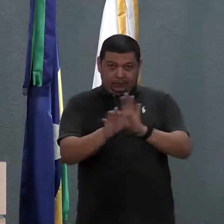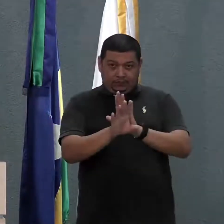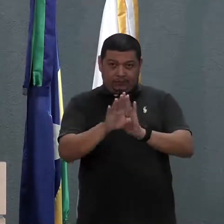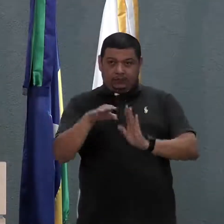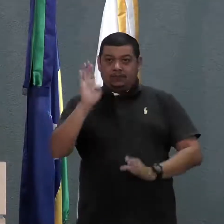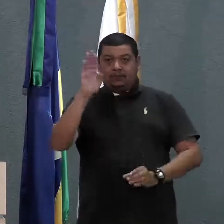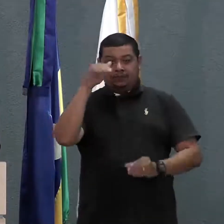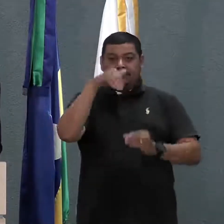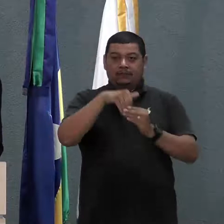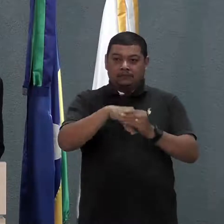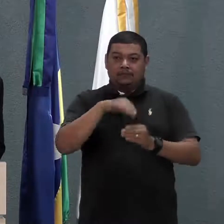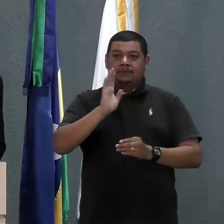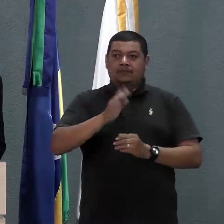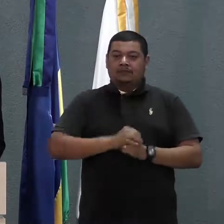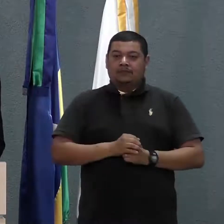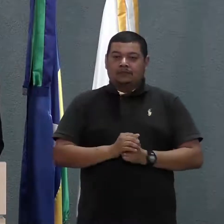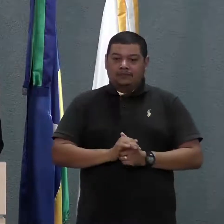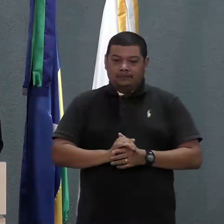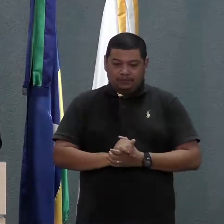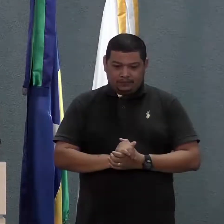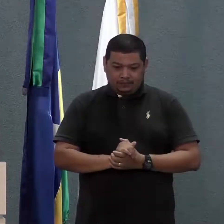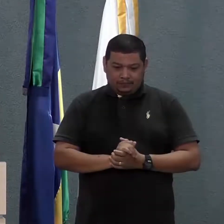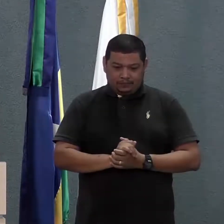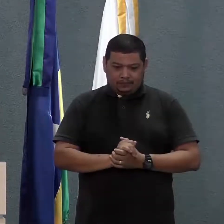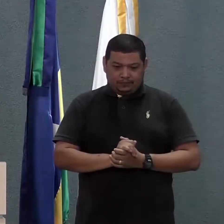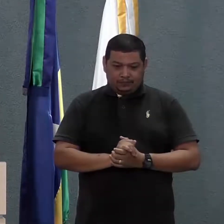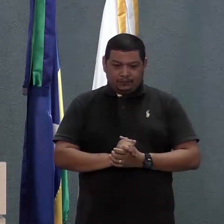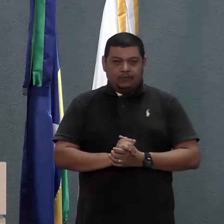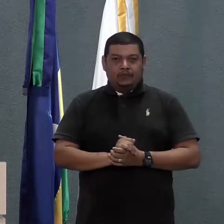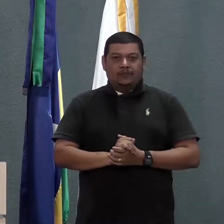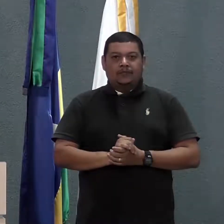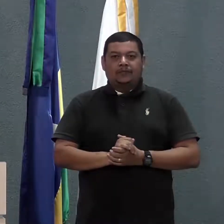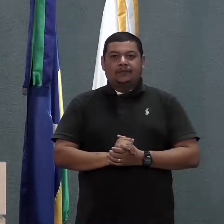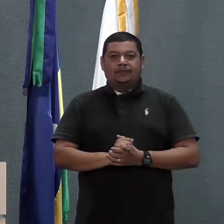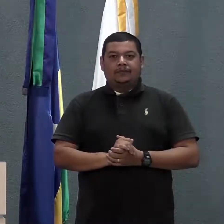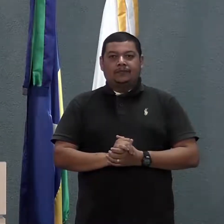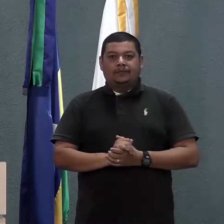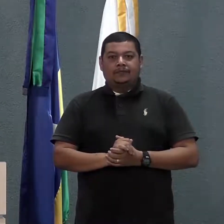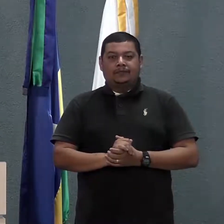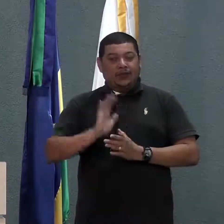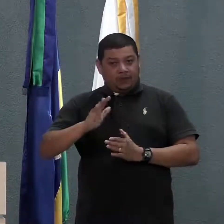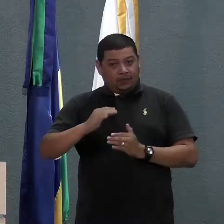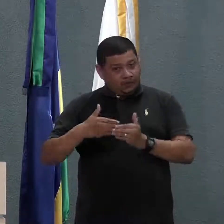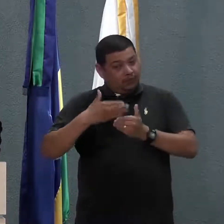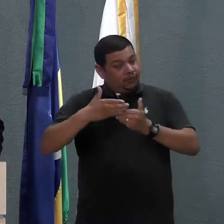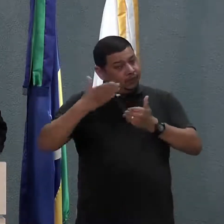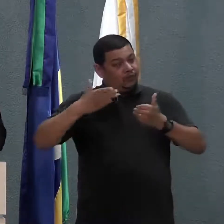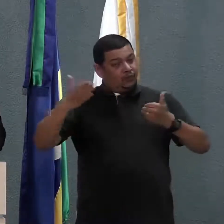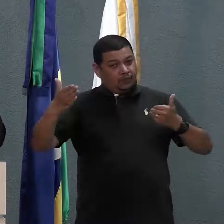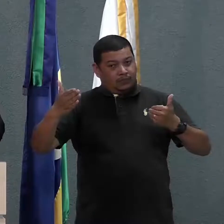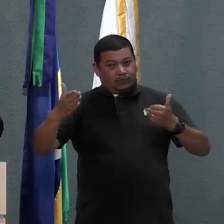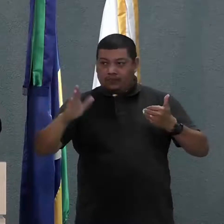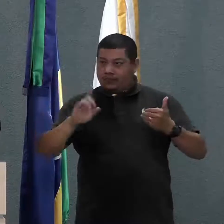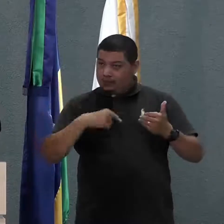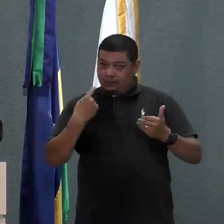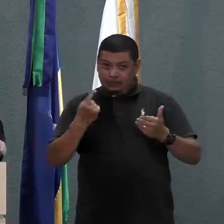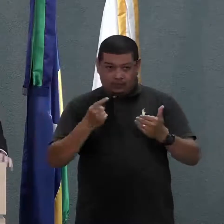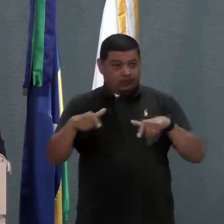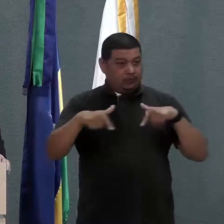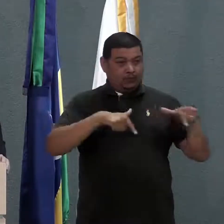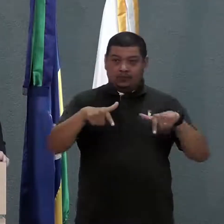por triênio, encerramos agora dia 31 de dezembro, e durante o desempenho do nosso